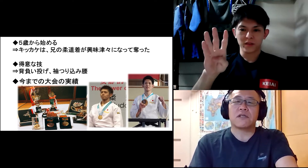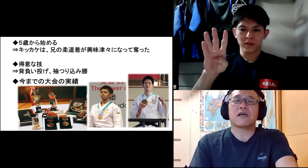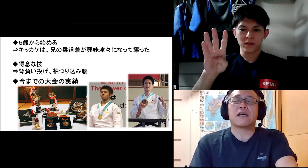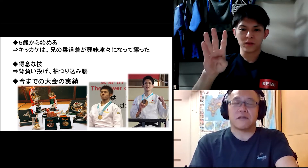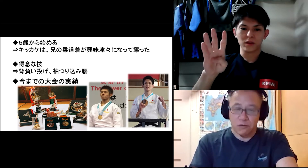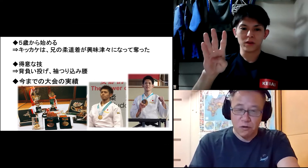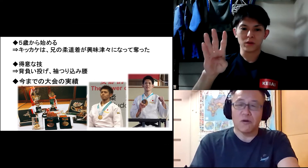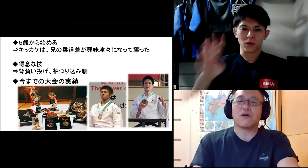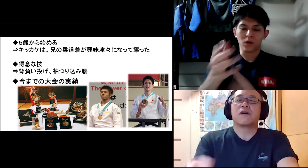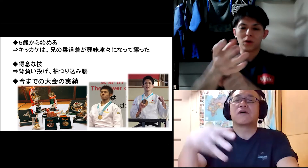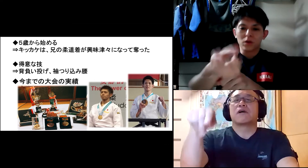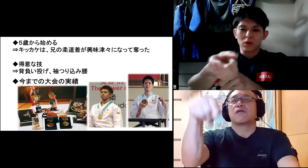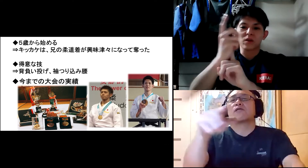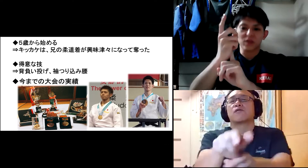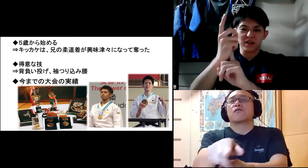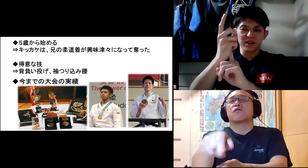背負い投げと、